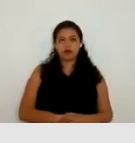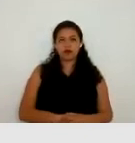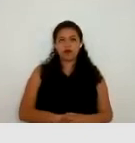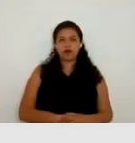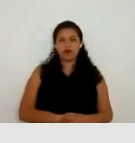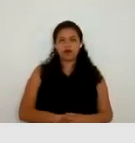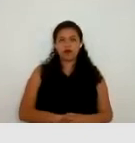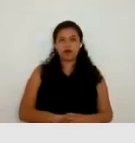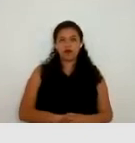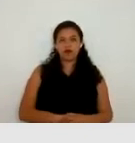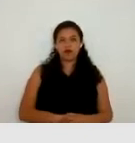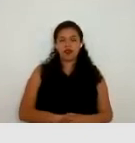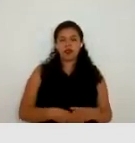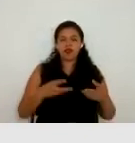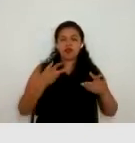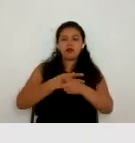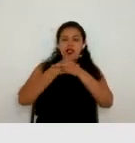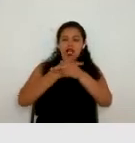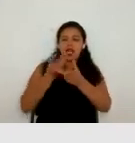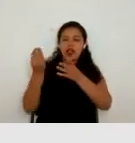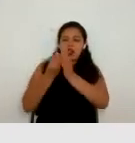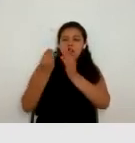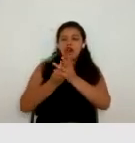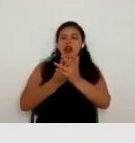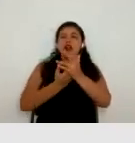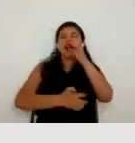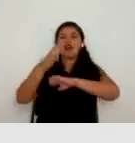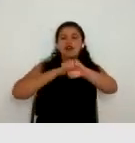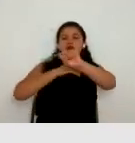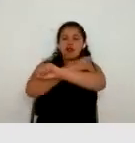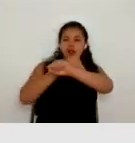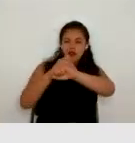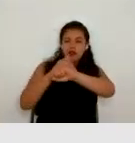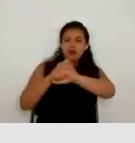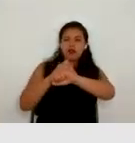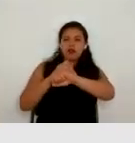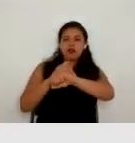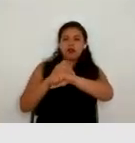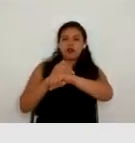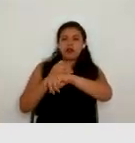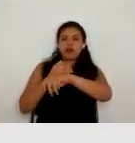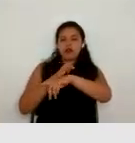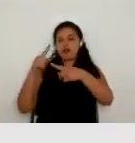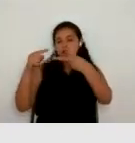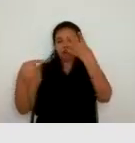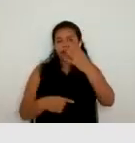el tipo de paciente si en el paciente es empleado familias y es abogado etcétera